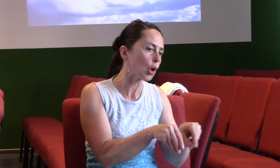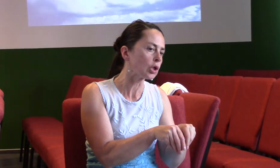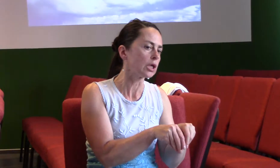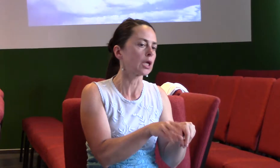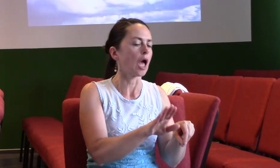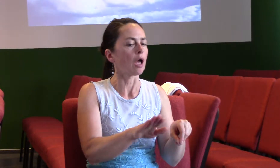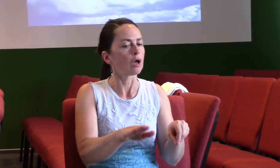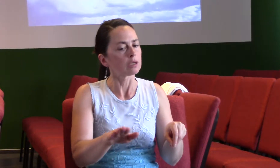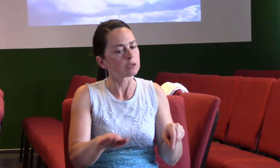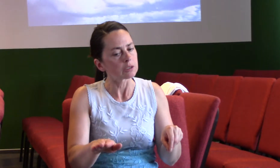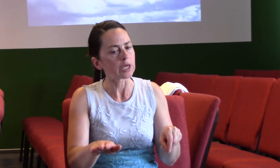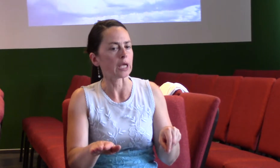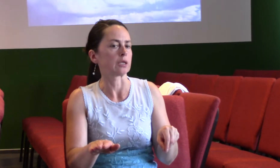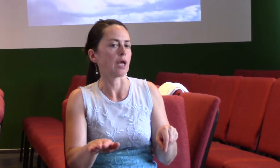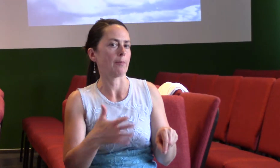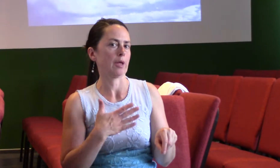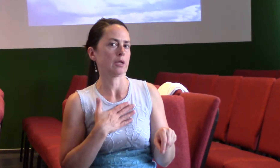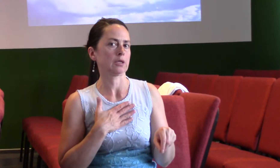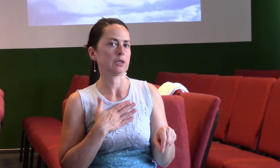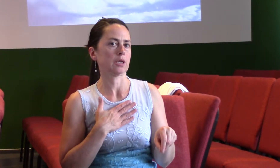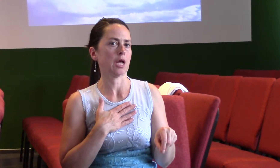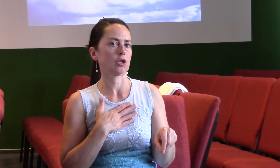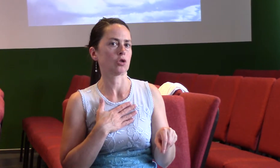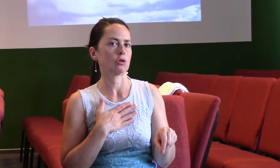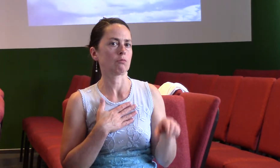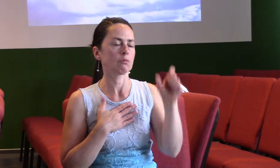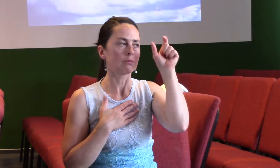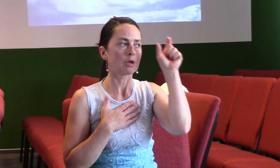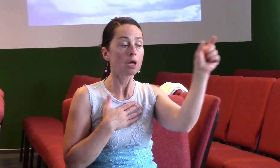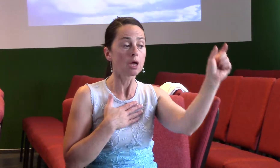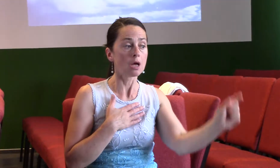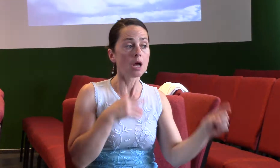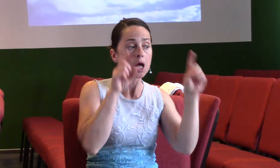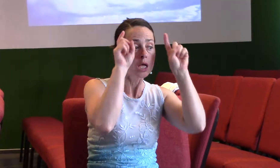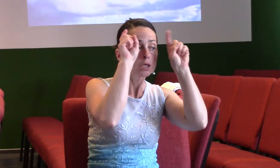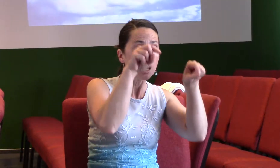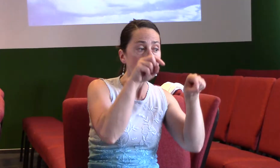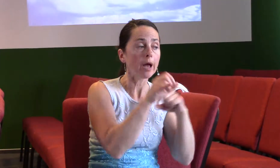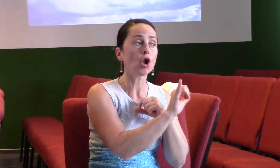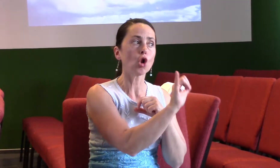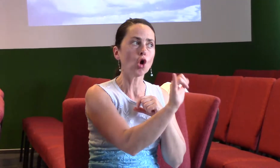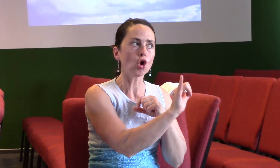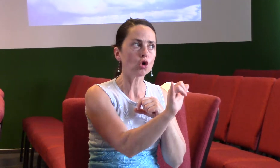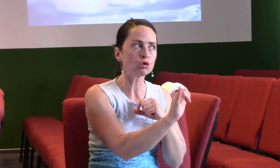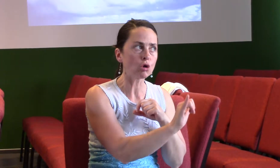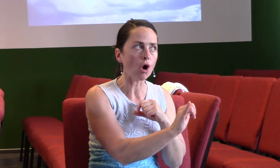Jábel je lhář, je podvodník a napadá nás,